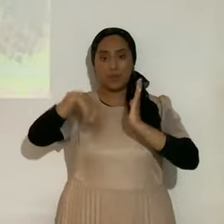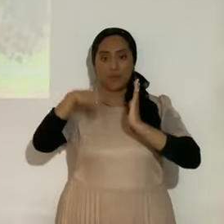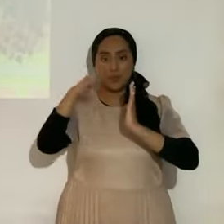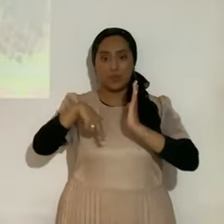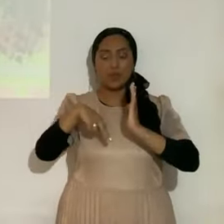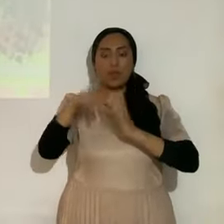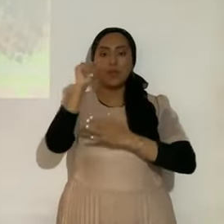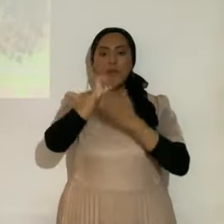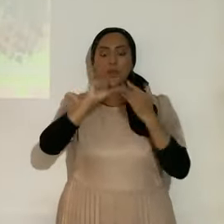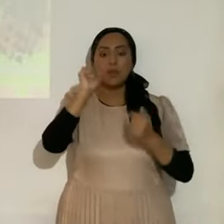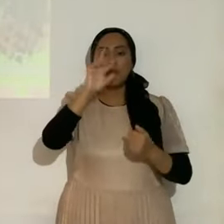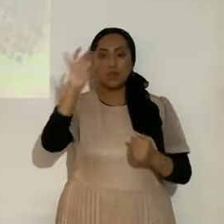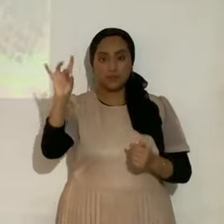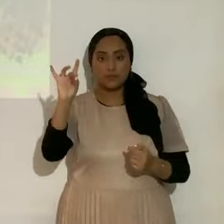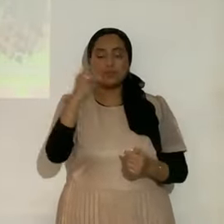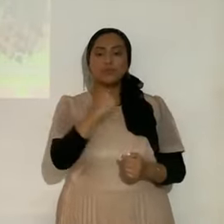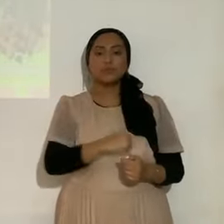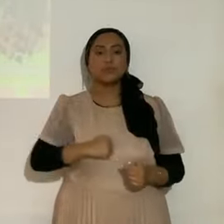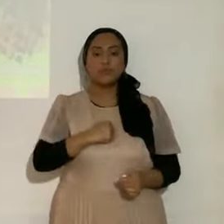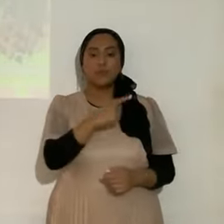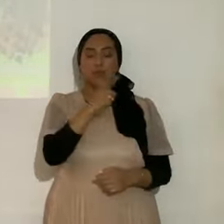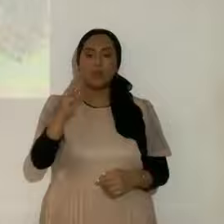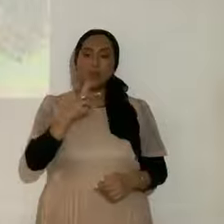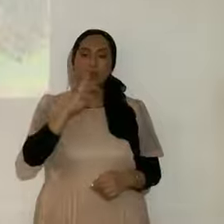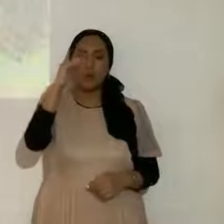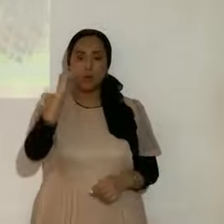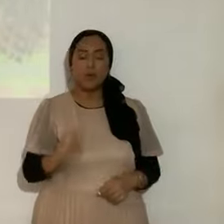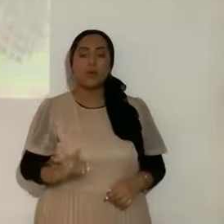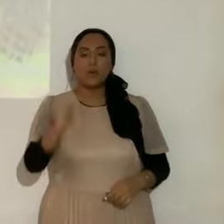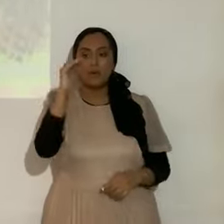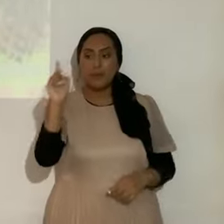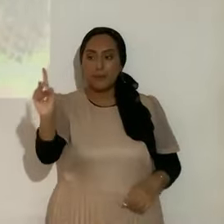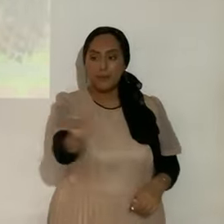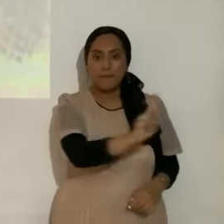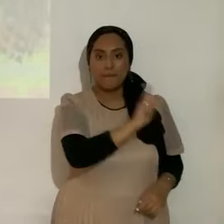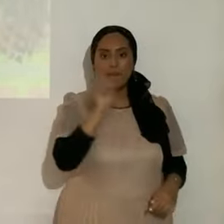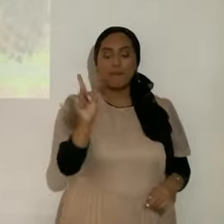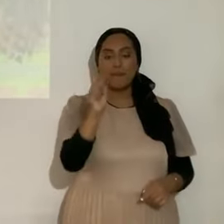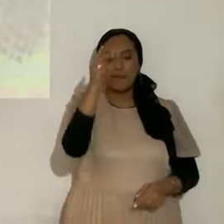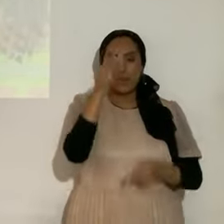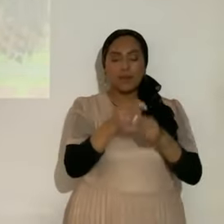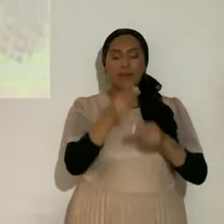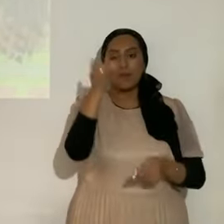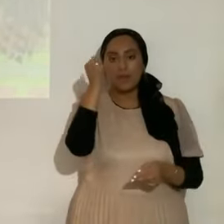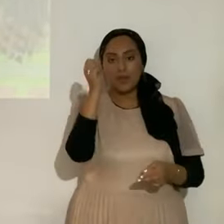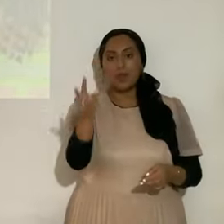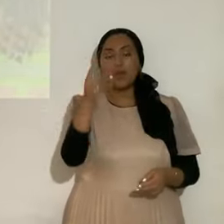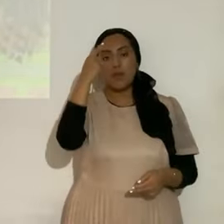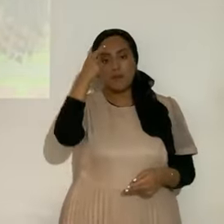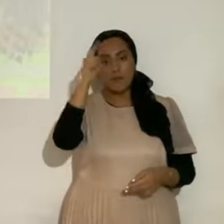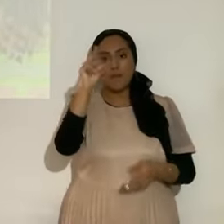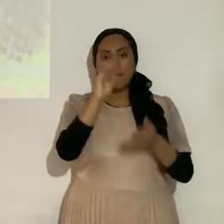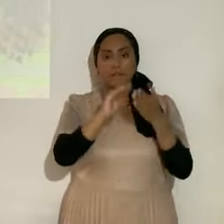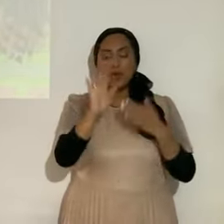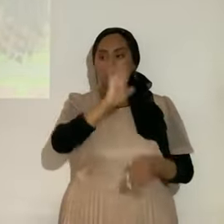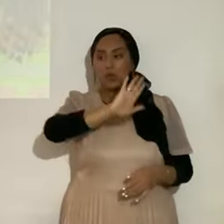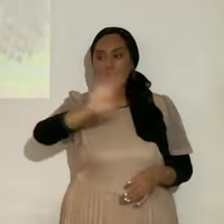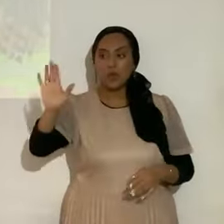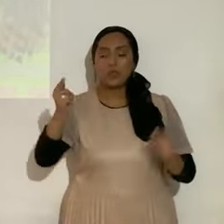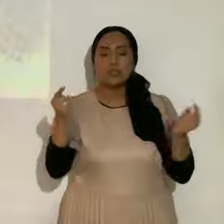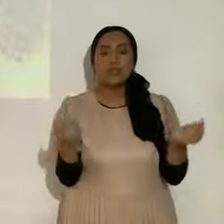en el verso 38. Arrepentíos y bautícense cada uno de vosotros en el nombre de Yahshua HaMashiach para el perdón de los